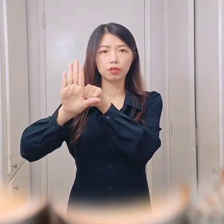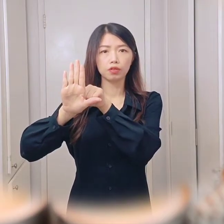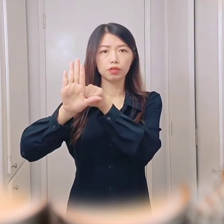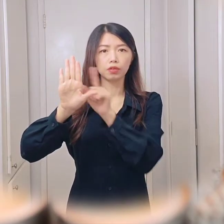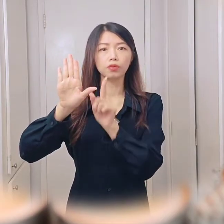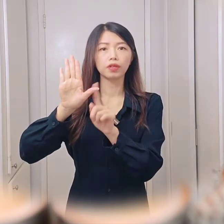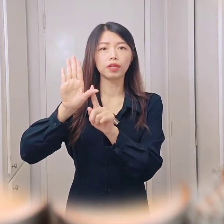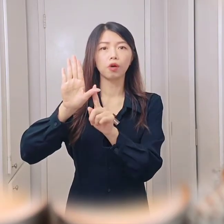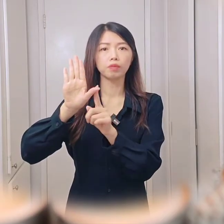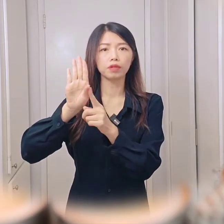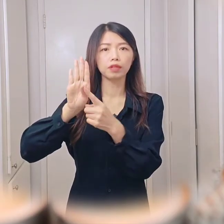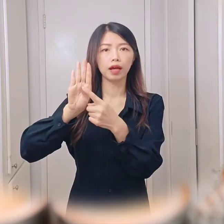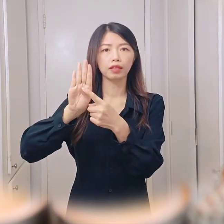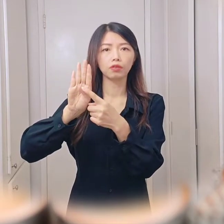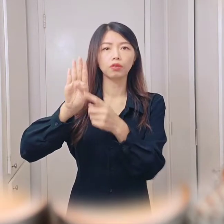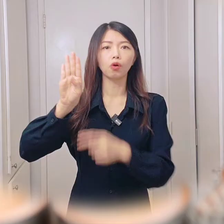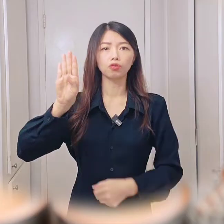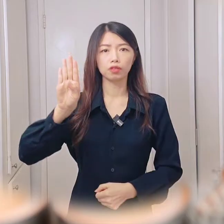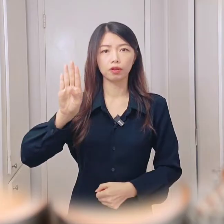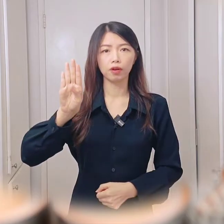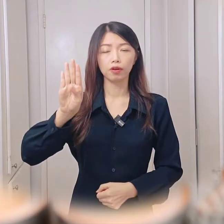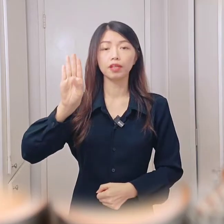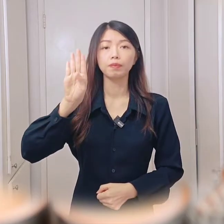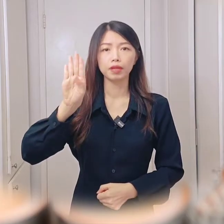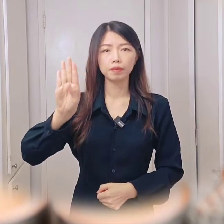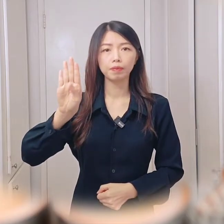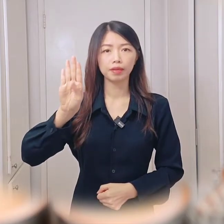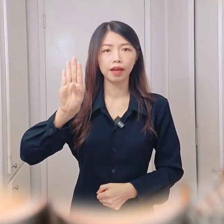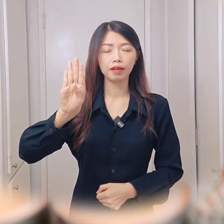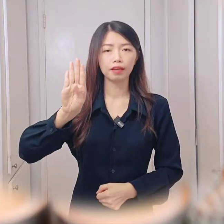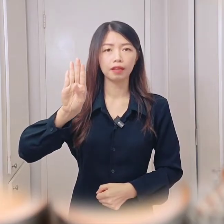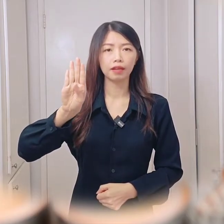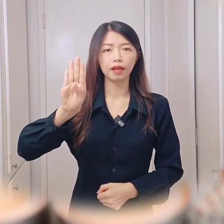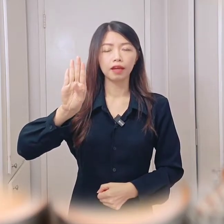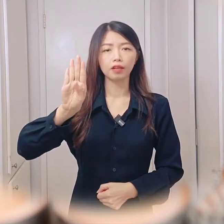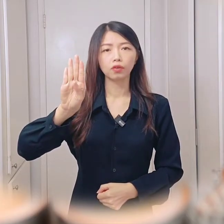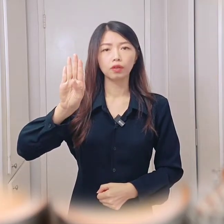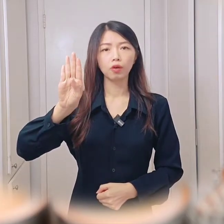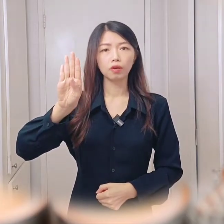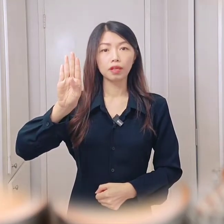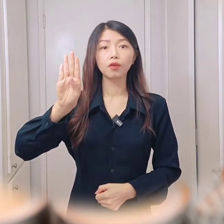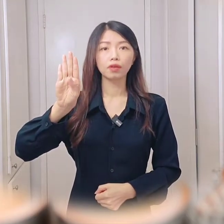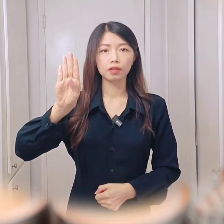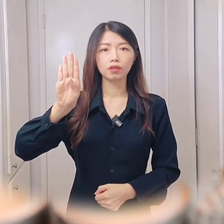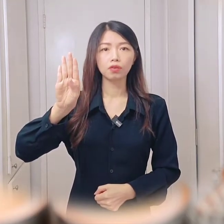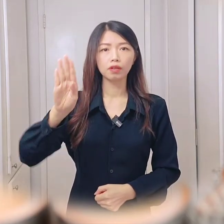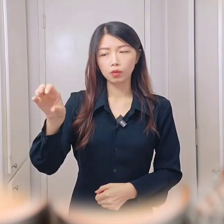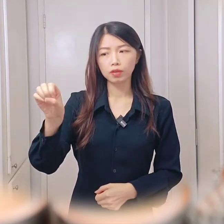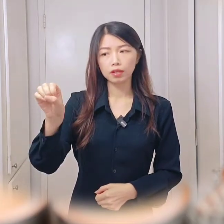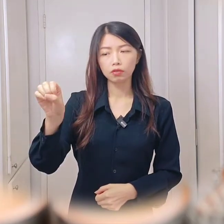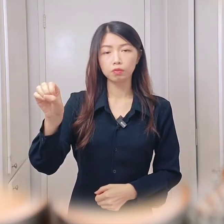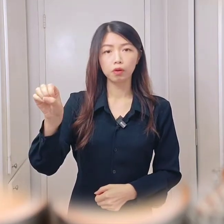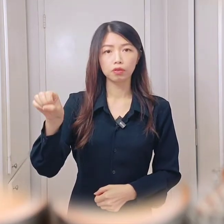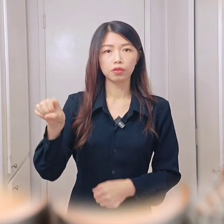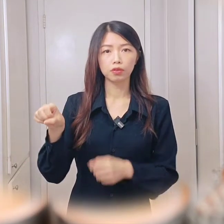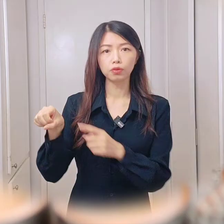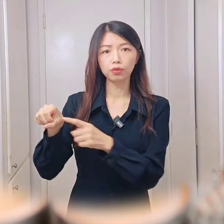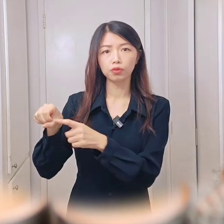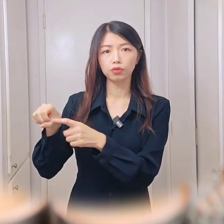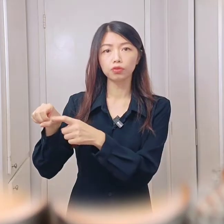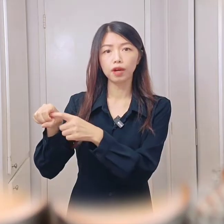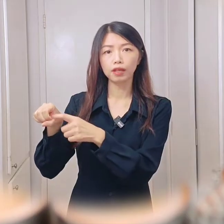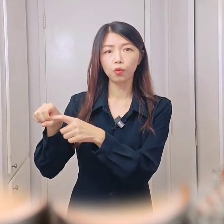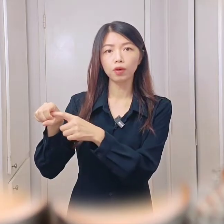손가락을 붙여주시고 이 엄지는 안으로 넣어주시는 거예요. 이게 비읍입니다. 그리고 떡이라고 하는 뜻의 수어는 손 살짝 주먹